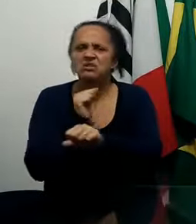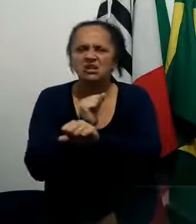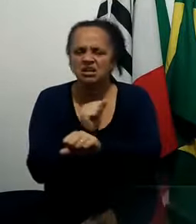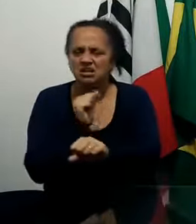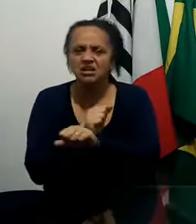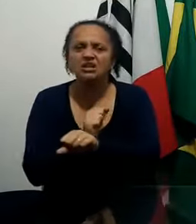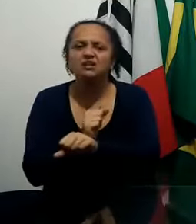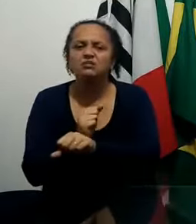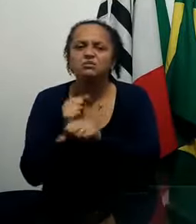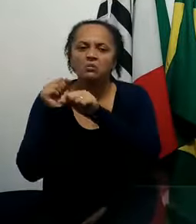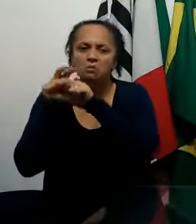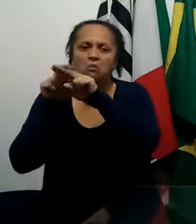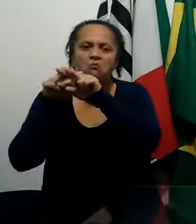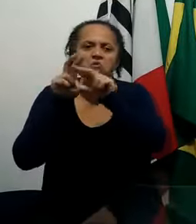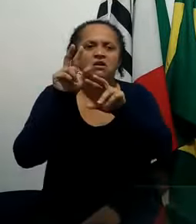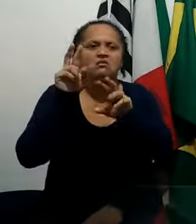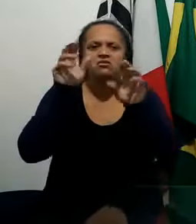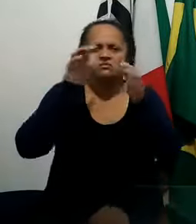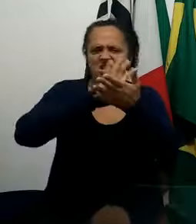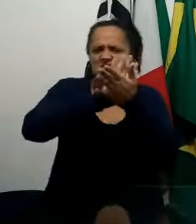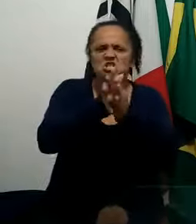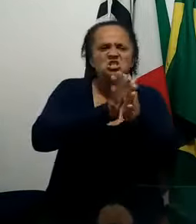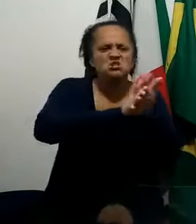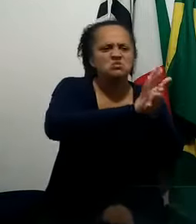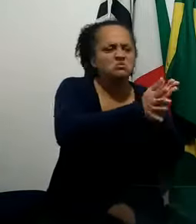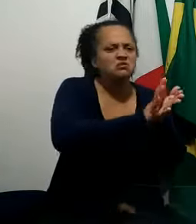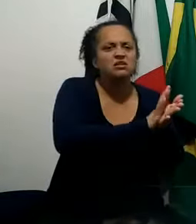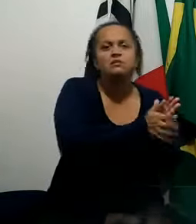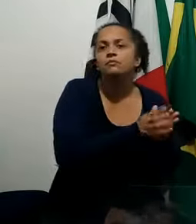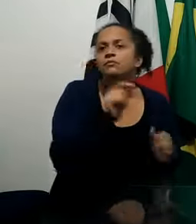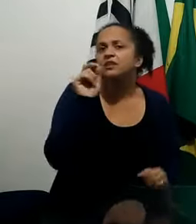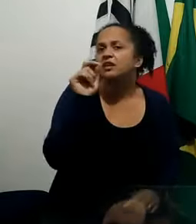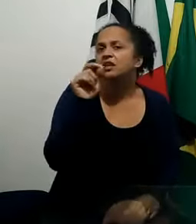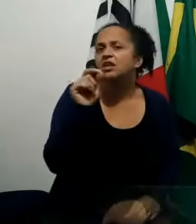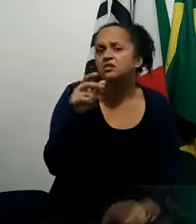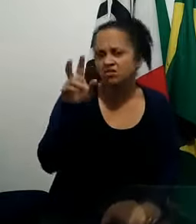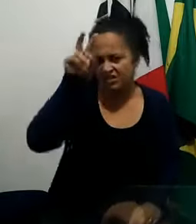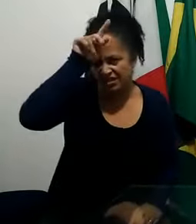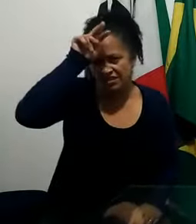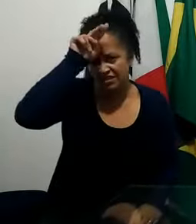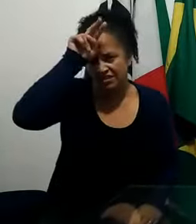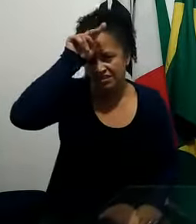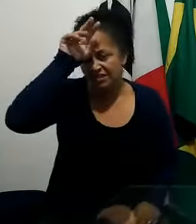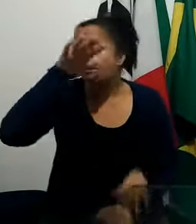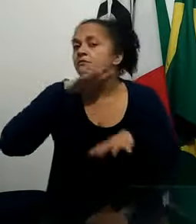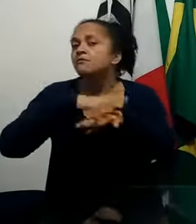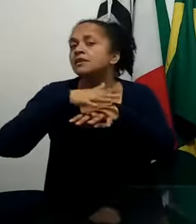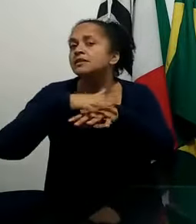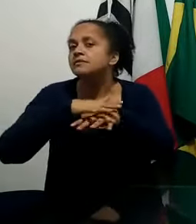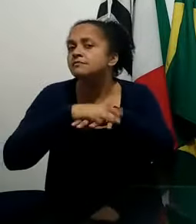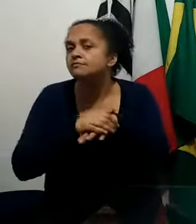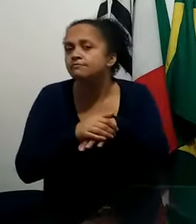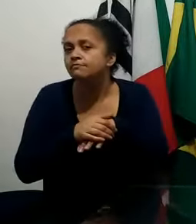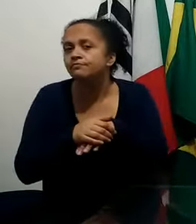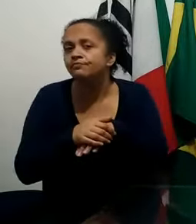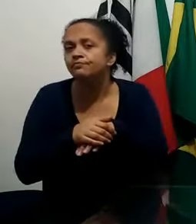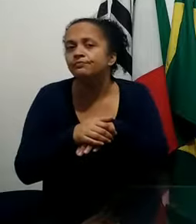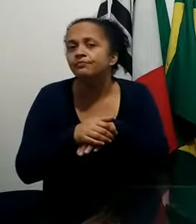para serem lançados na terra. E o que esses demônios vão fazer em Apocalipse 9, do 1 ao 3?